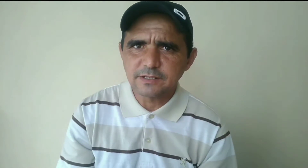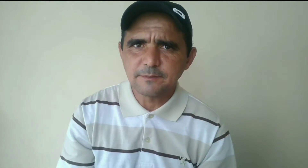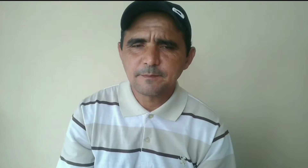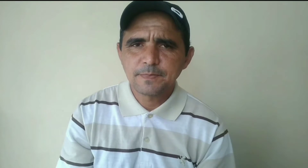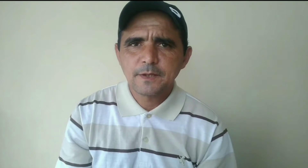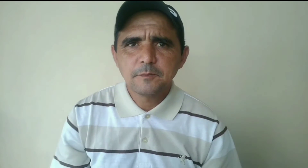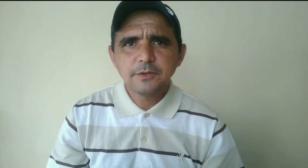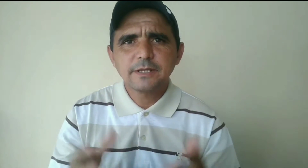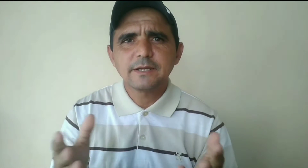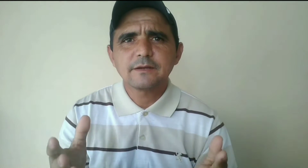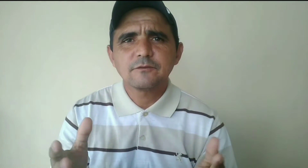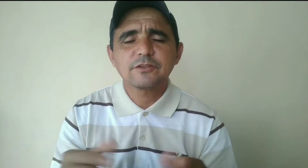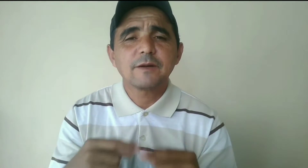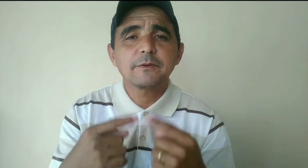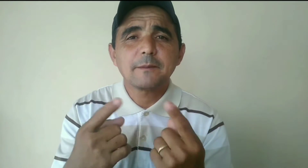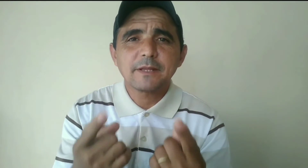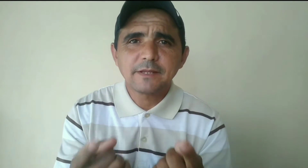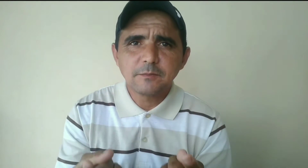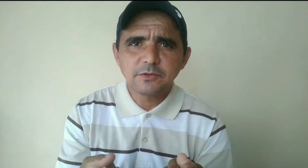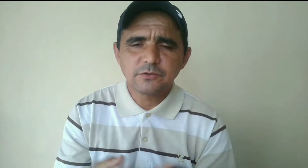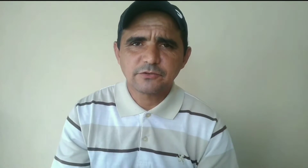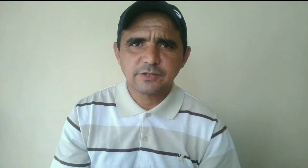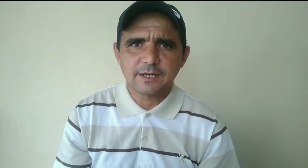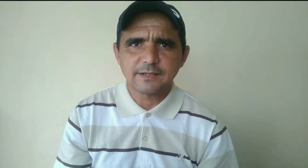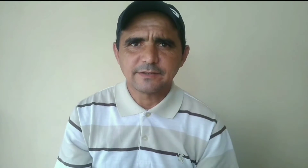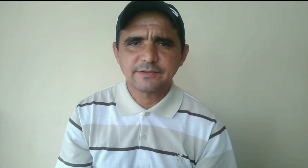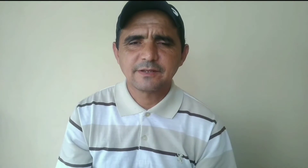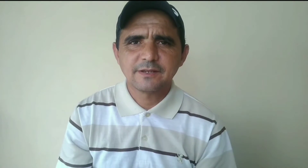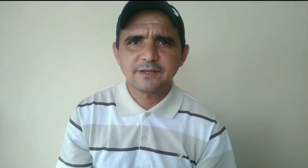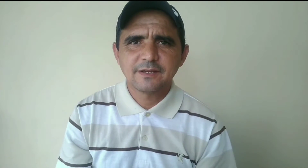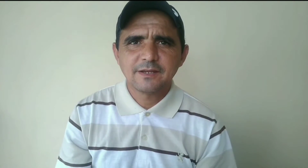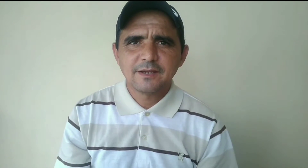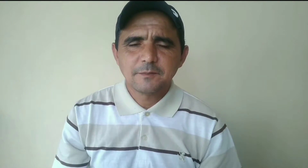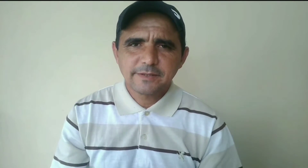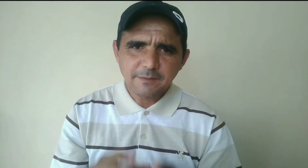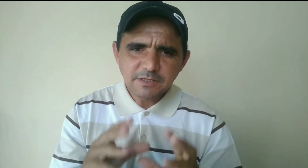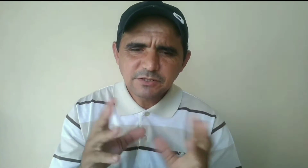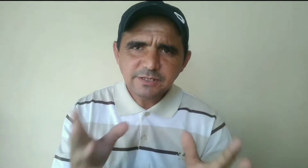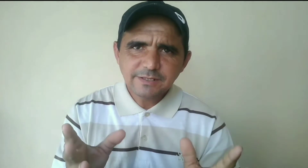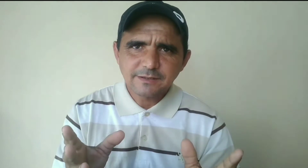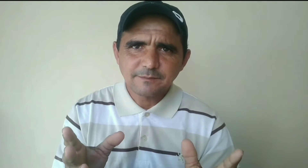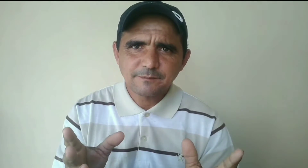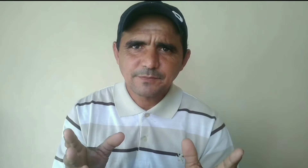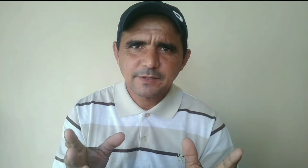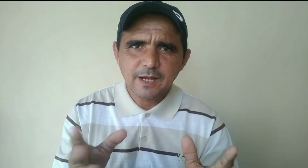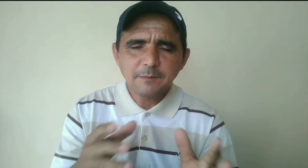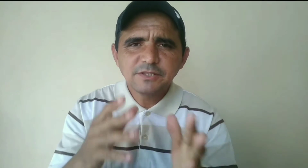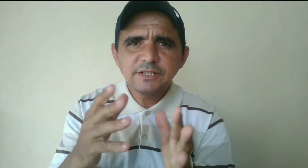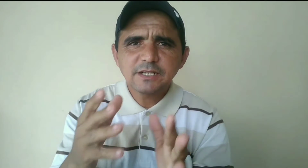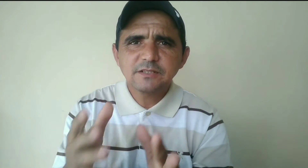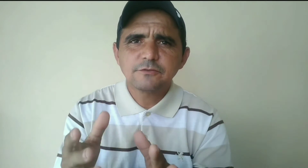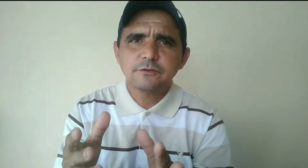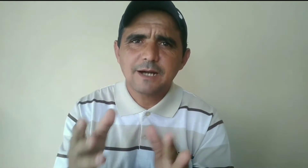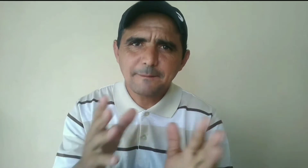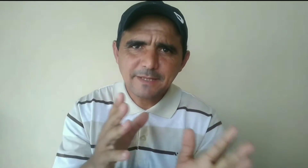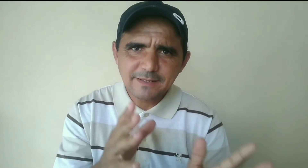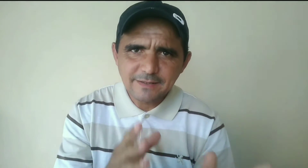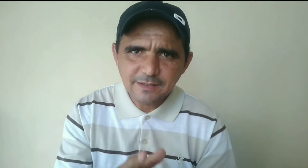aqui. Por que você vai poder aprender muitos sinais? Porque à medida que a gente for